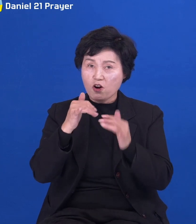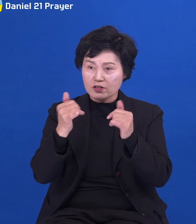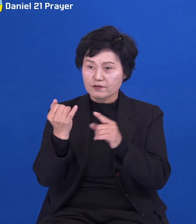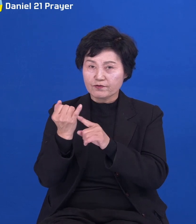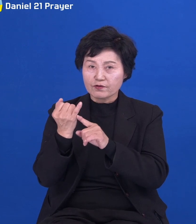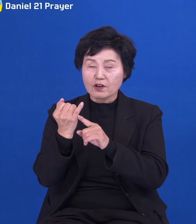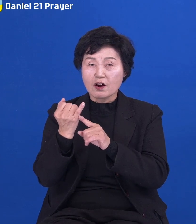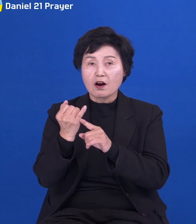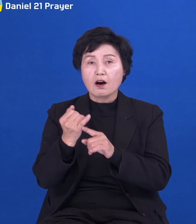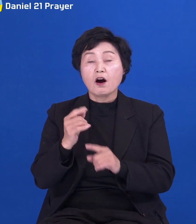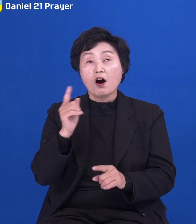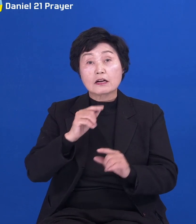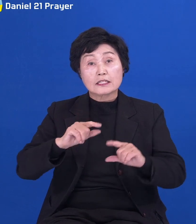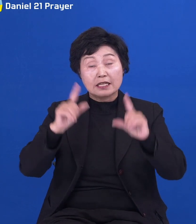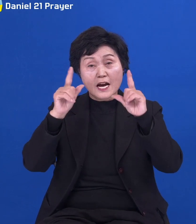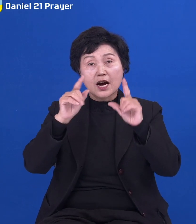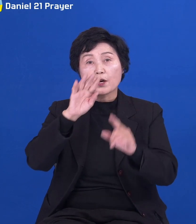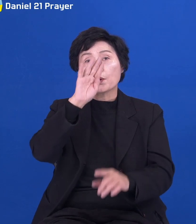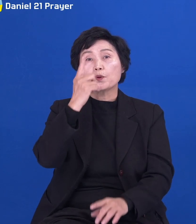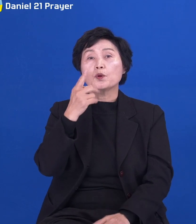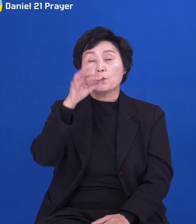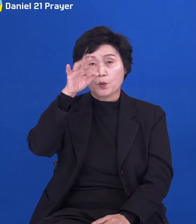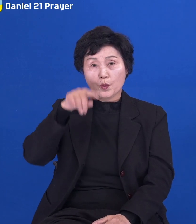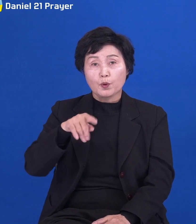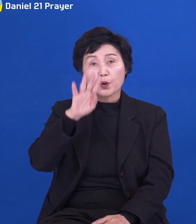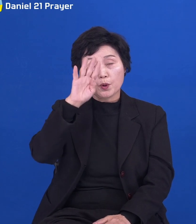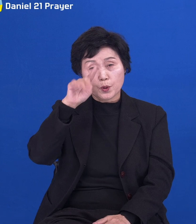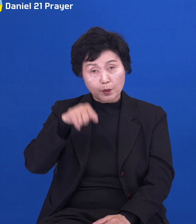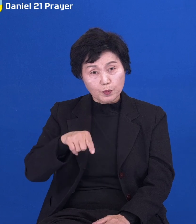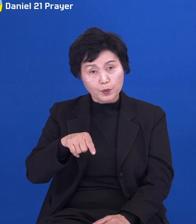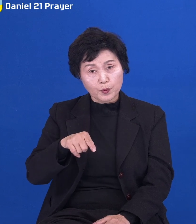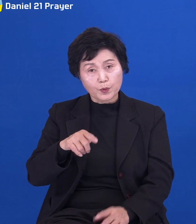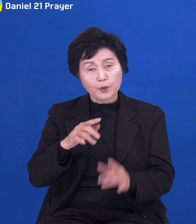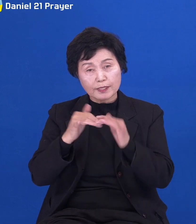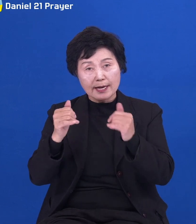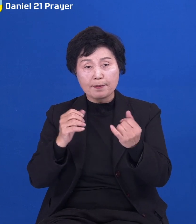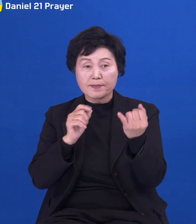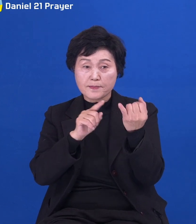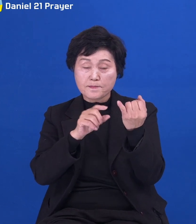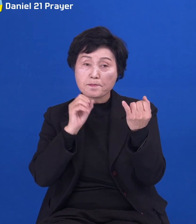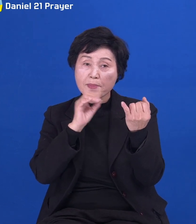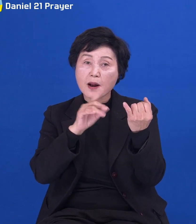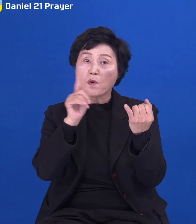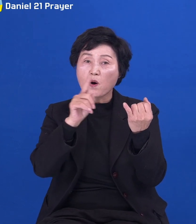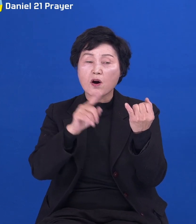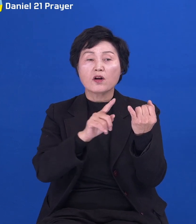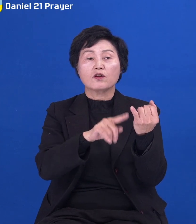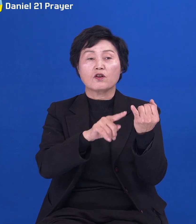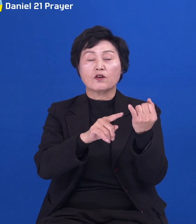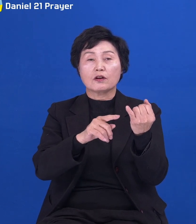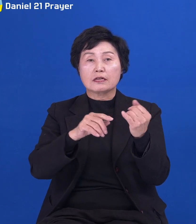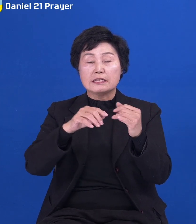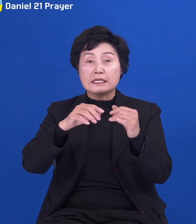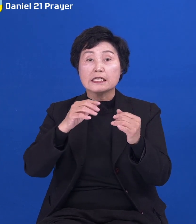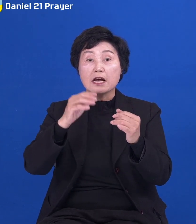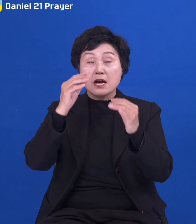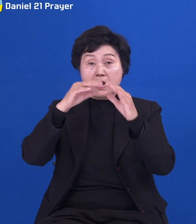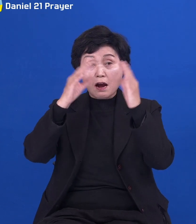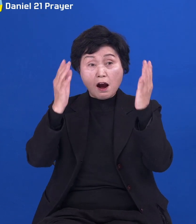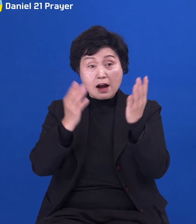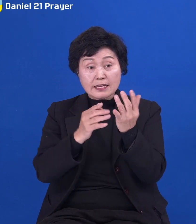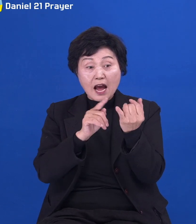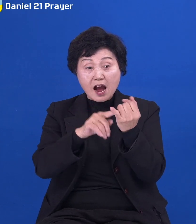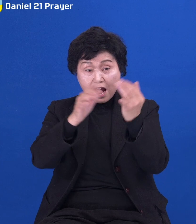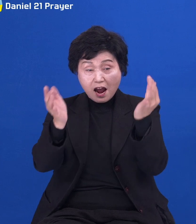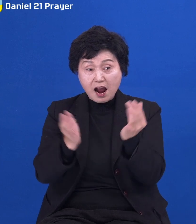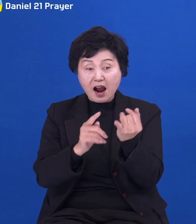하라는 온성군 보위부 간수가 이런 말을 했다고 해요. 너는 당의 배려와 수령님의 사랑을 그렇게 많이 받았으면서 어떻게